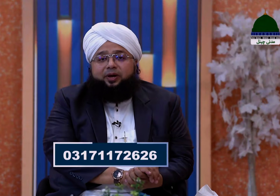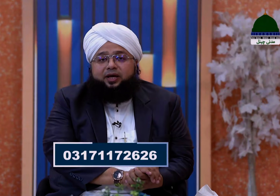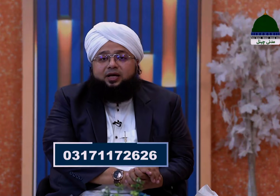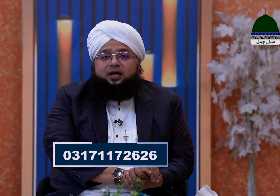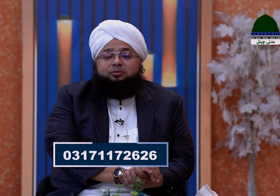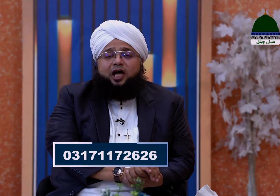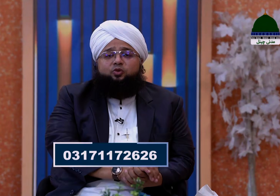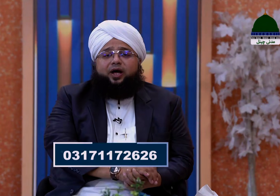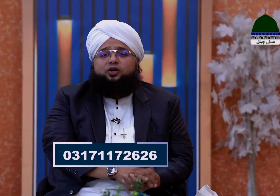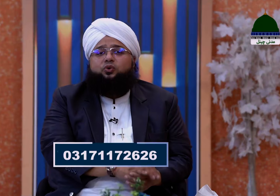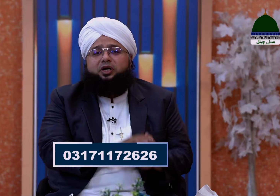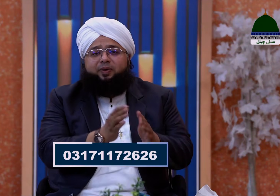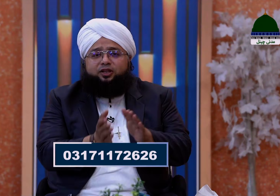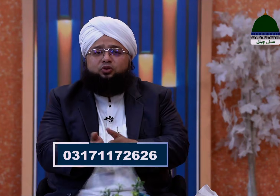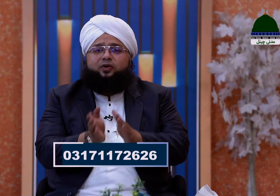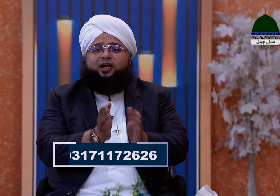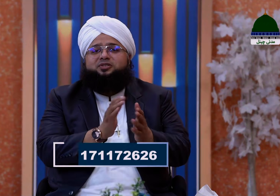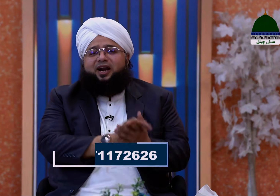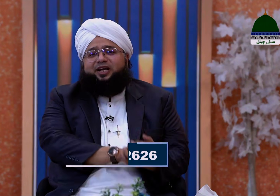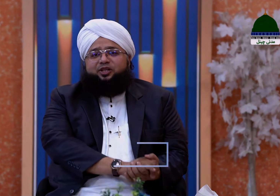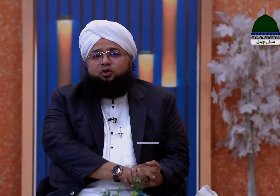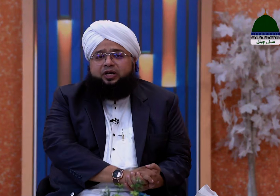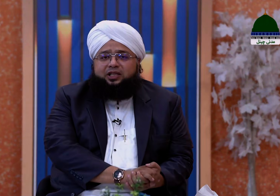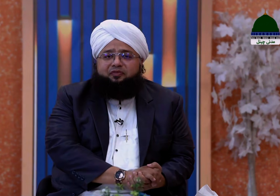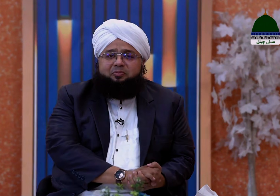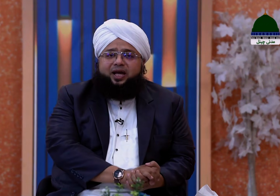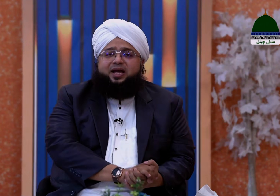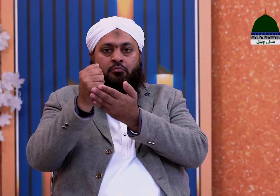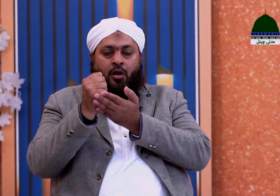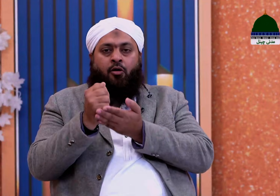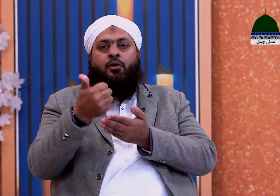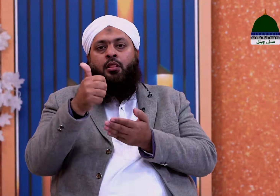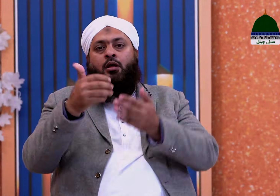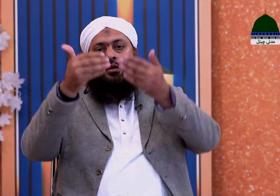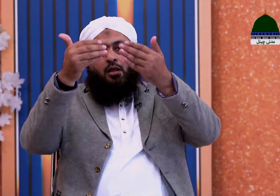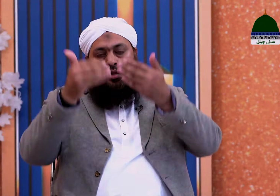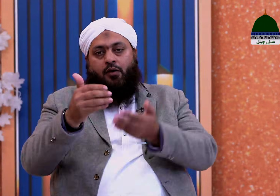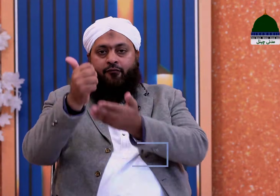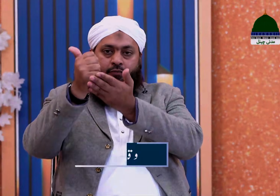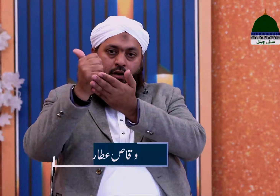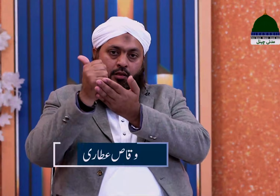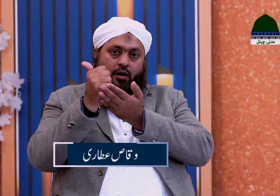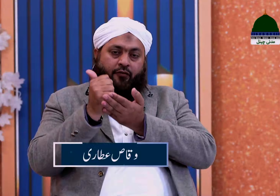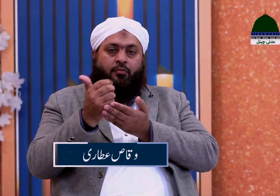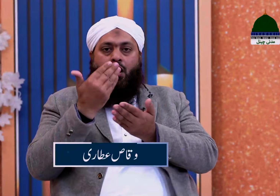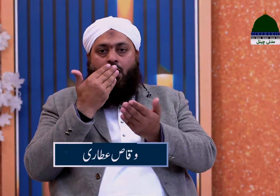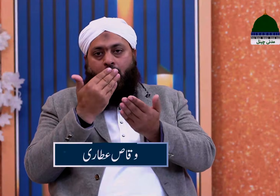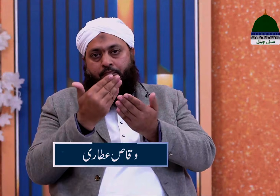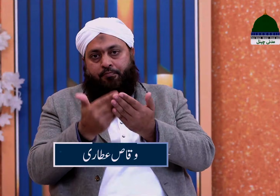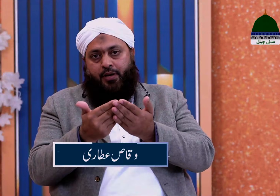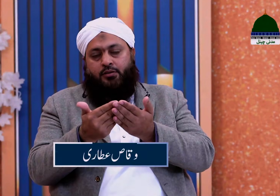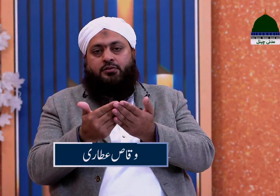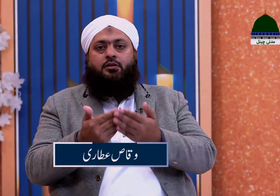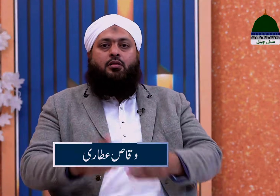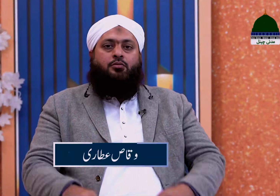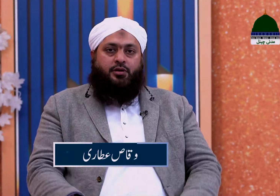پاک ہمیں رمضان مبارک کو عبادتوں والا گزارنے کی توفیق عطا فرمائے، آخر عشرے کا اعتکاف کرنے کی توفیق عطا فرمائے، آمین